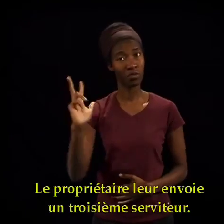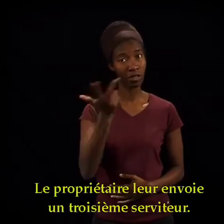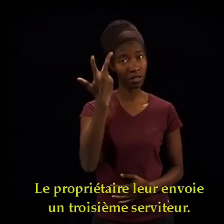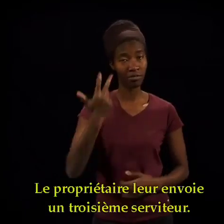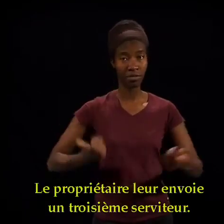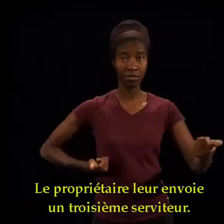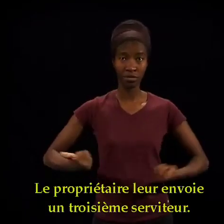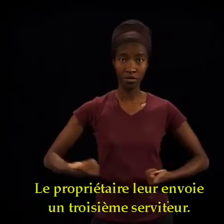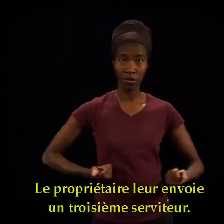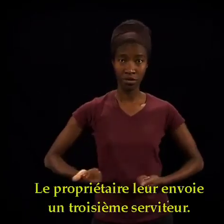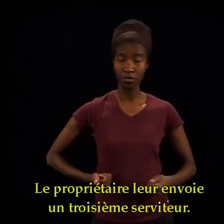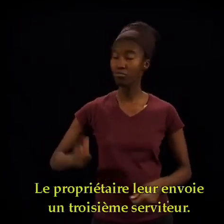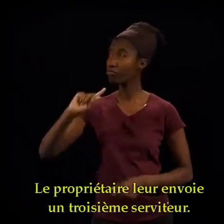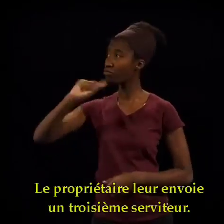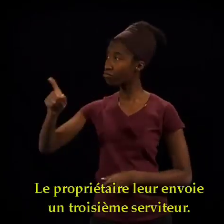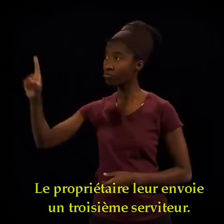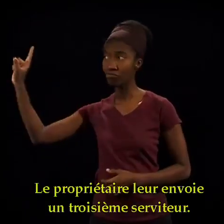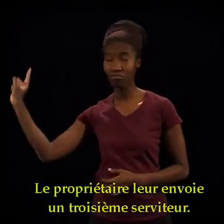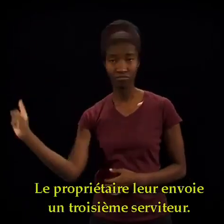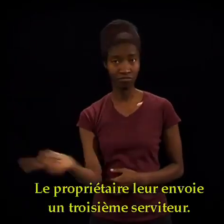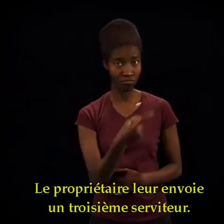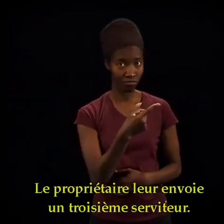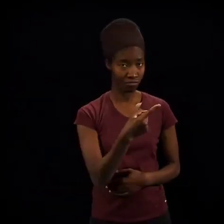Le propriétaire leur envoie un troisième serviteur.